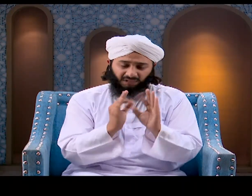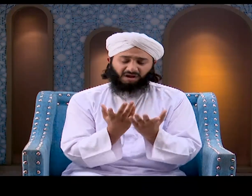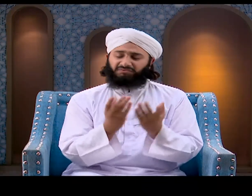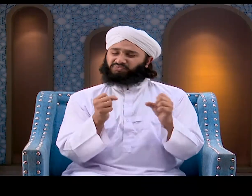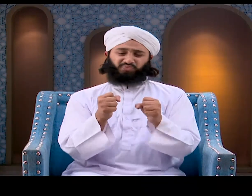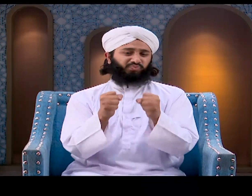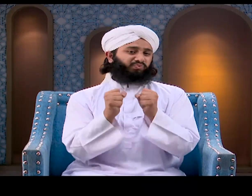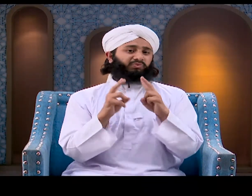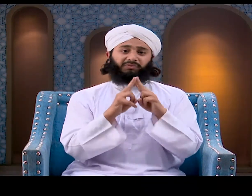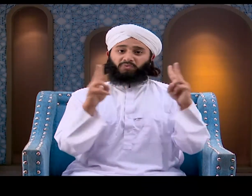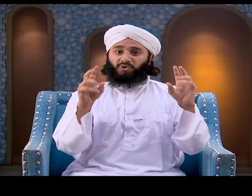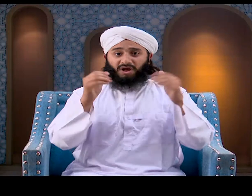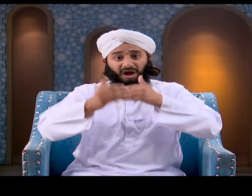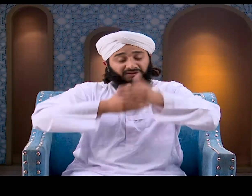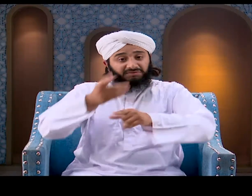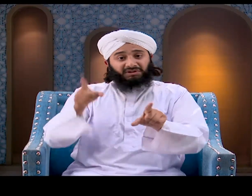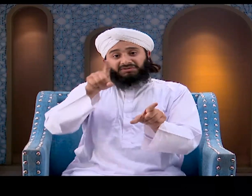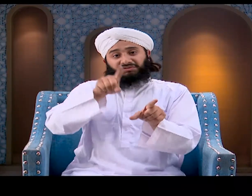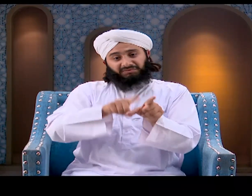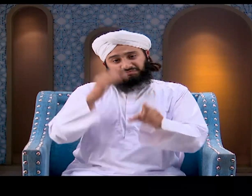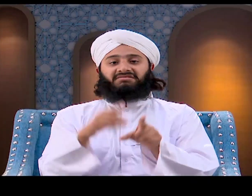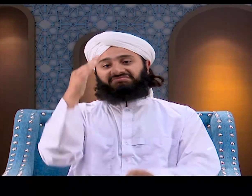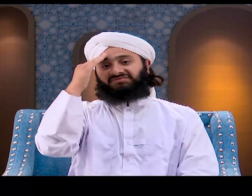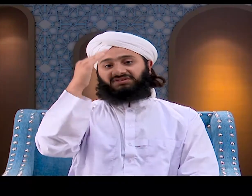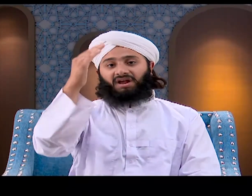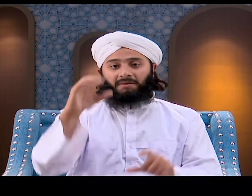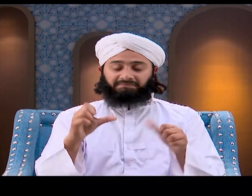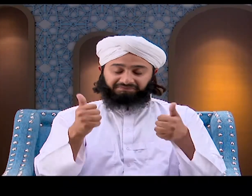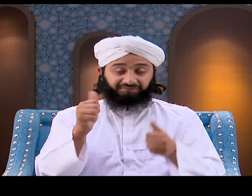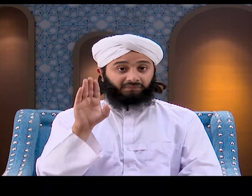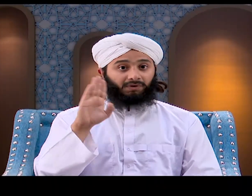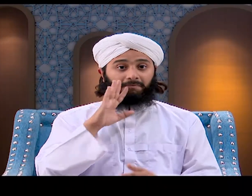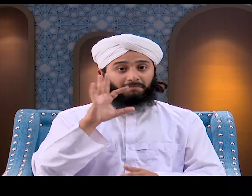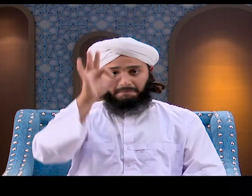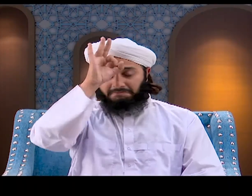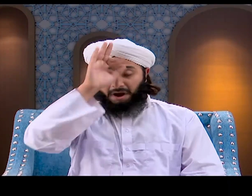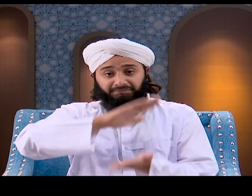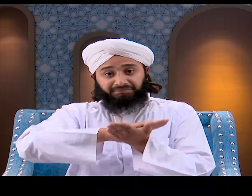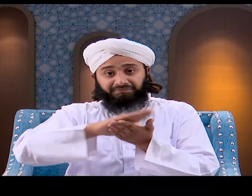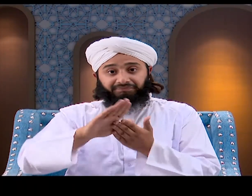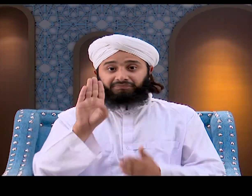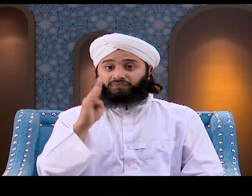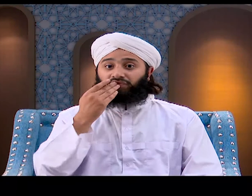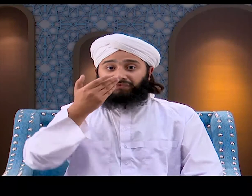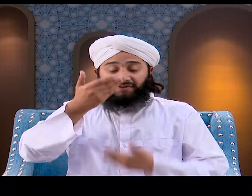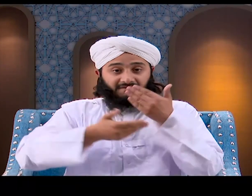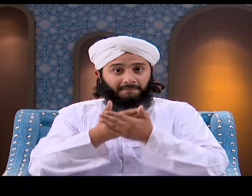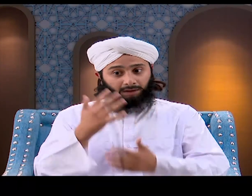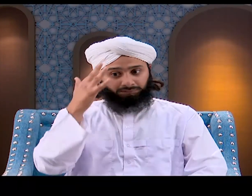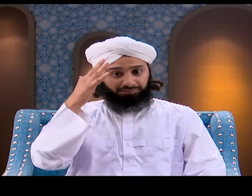اب آئندہ سال تک تجھ پر ہمارا سلام ہو۔ امام حسن بصری رحمت اللہ علیہ نے جب یہ سنا تو آپ نے پختہ نیت کر لی کہ اب